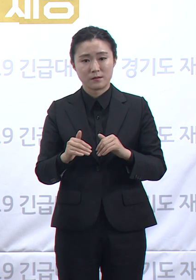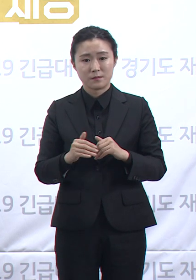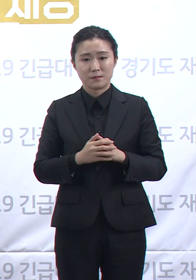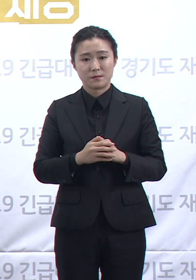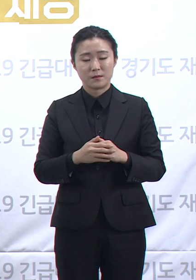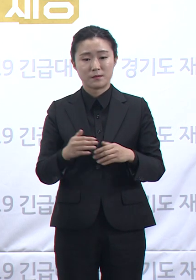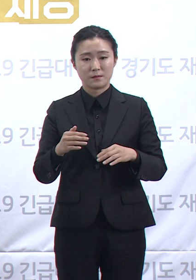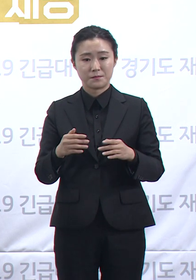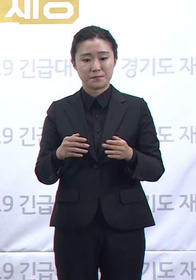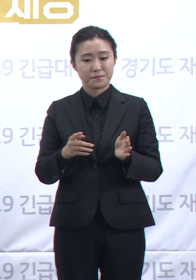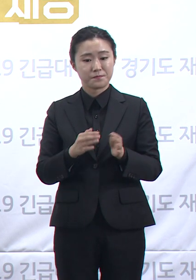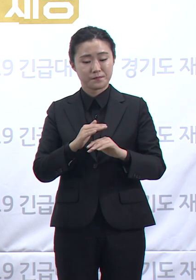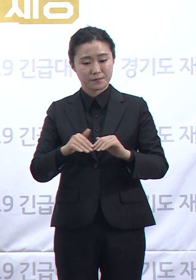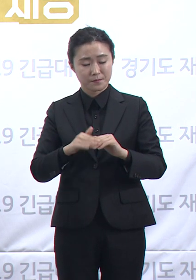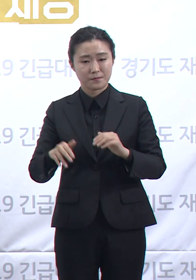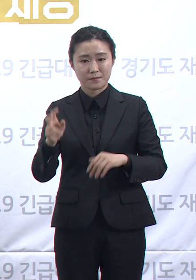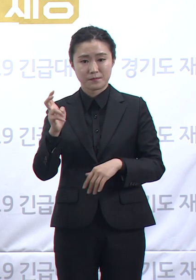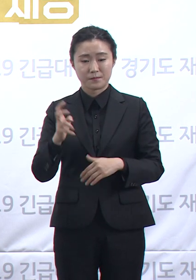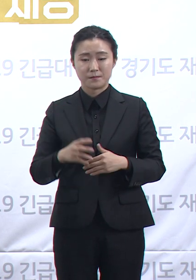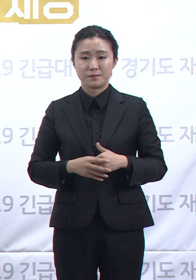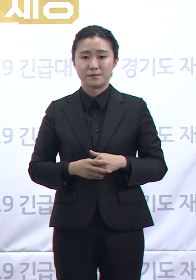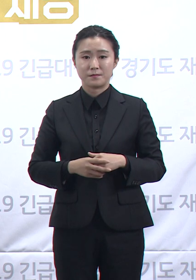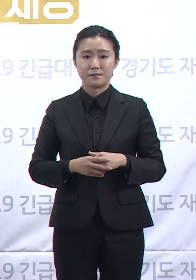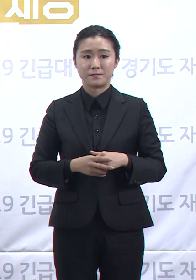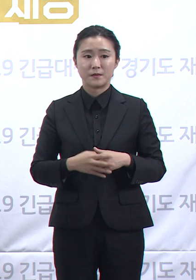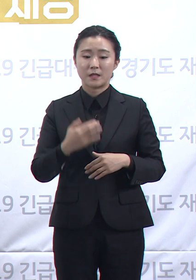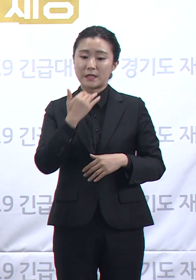발생한 확진자 중 70세 이상 비율이